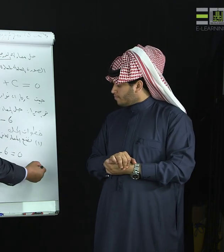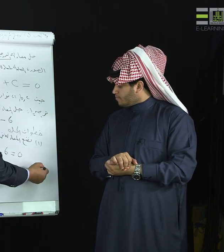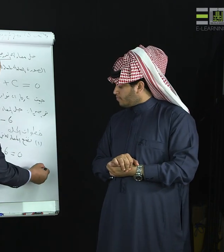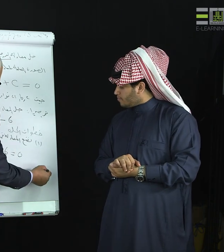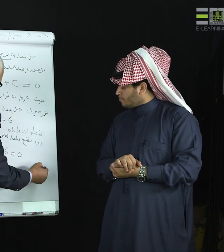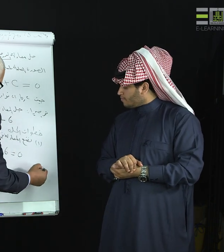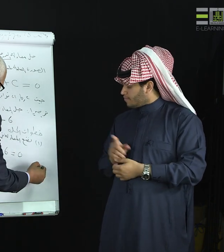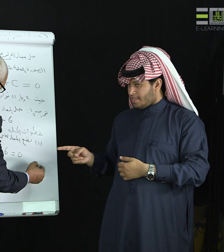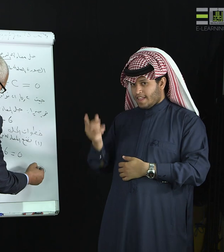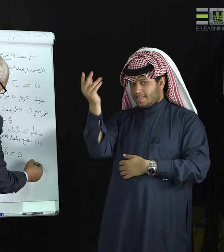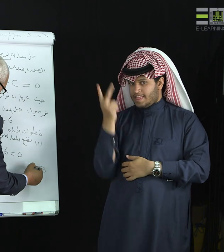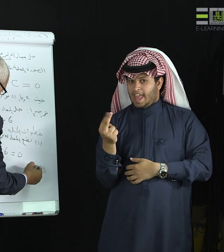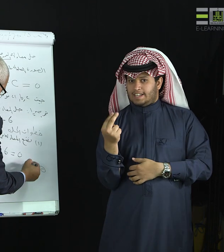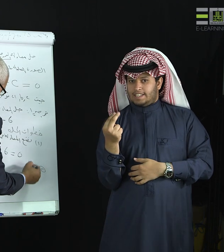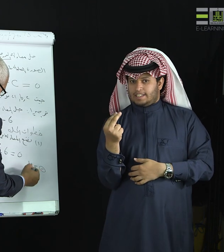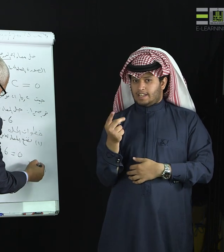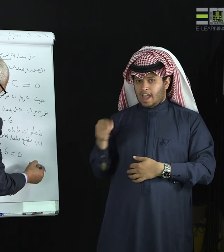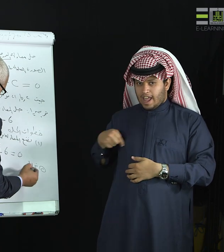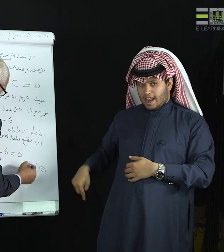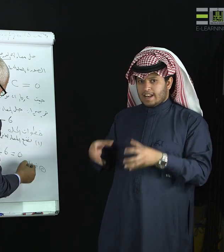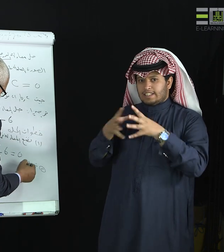يبقى تاني خطوة نحلل